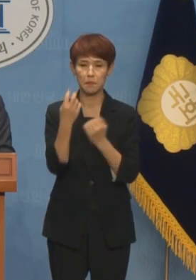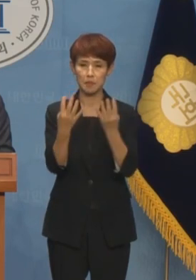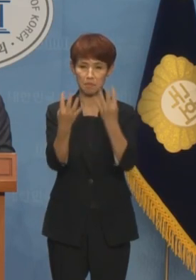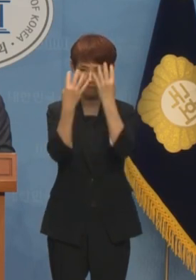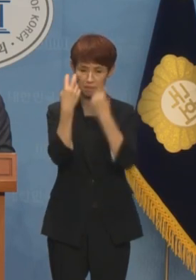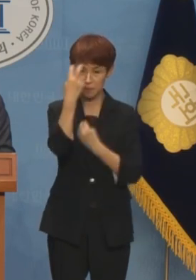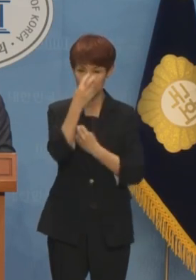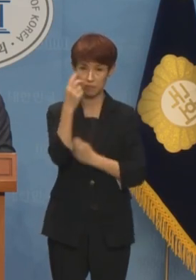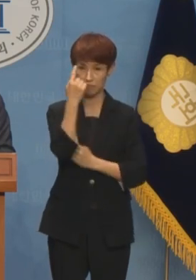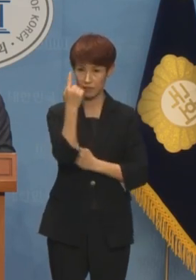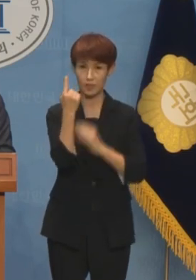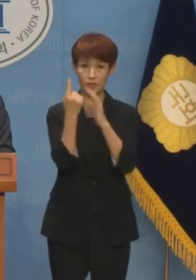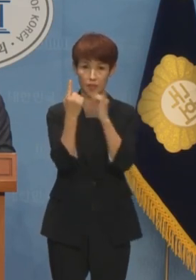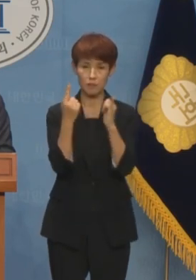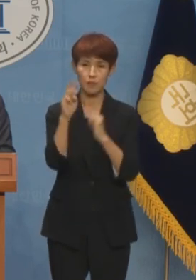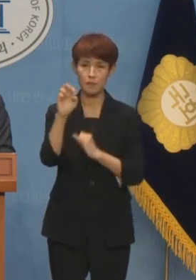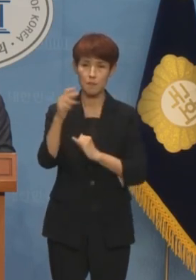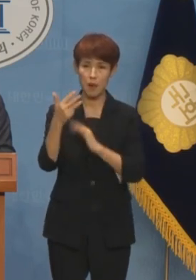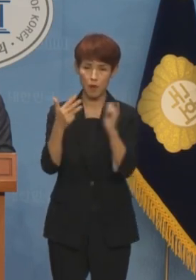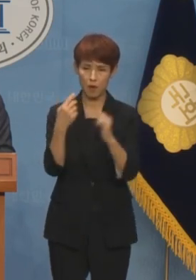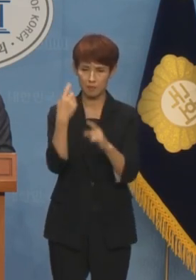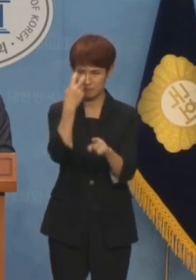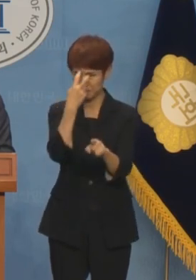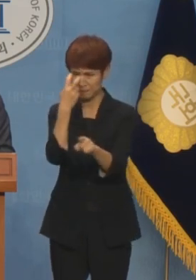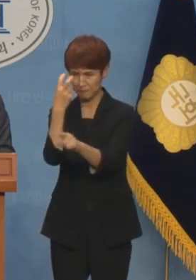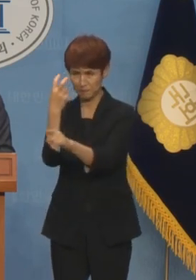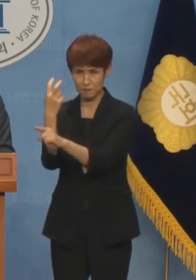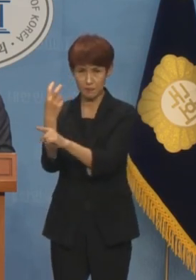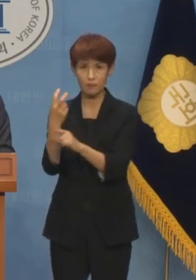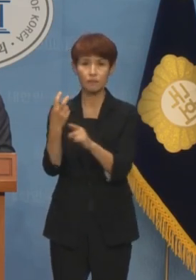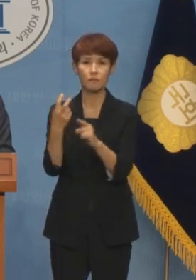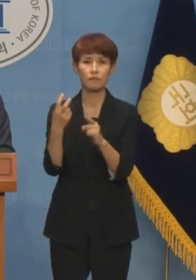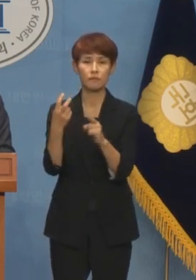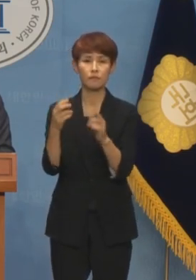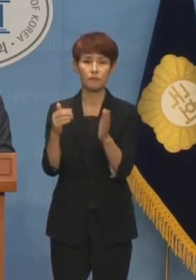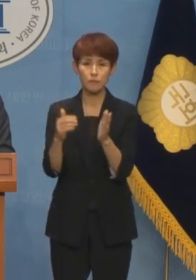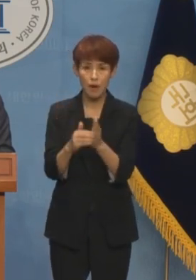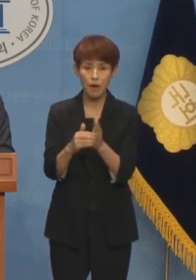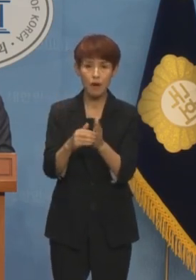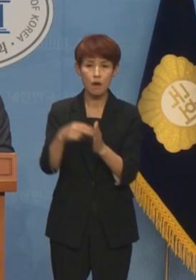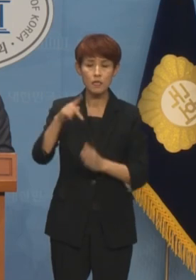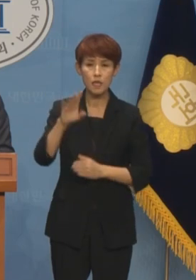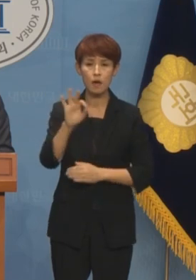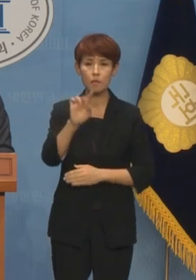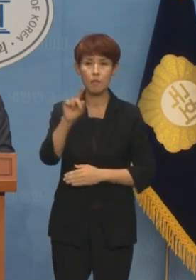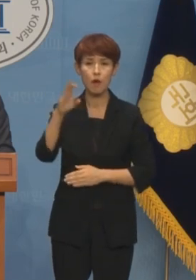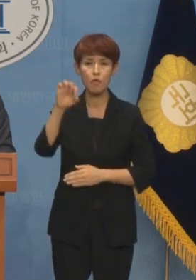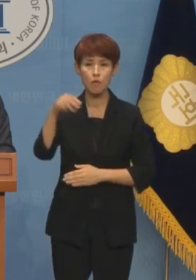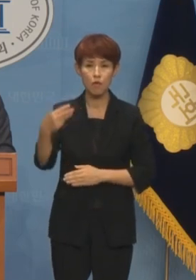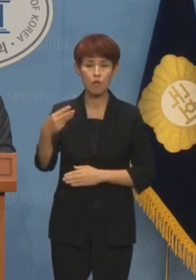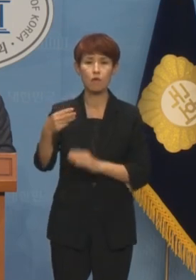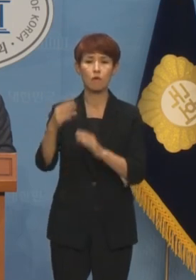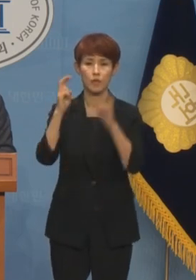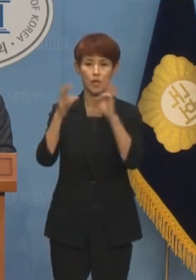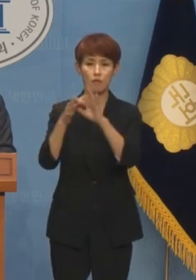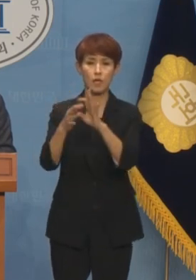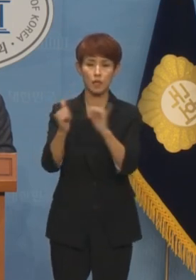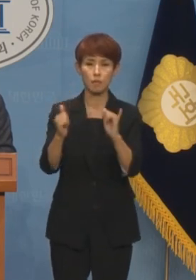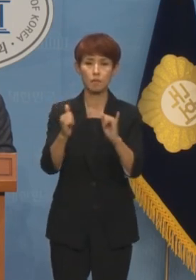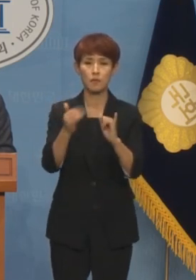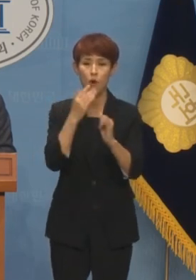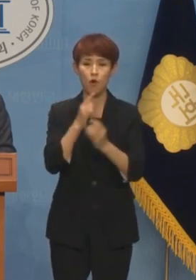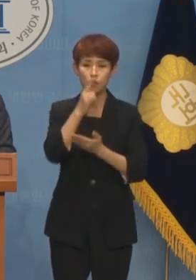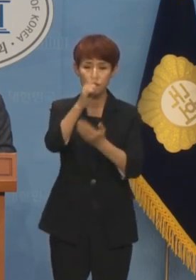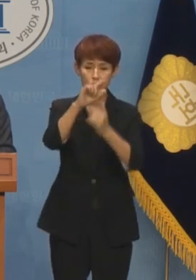38명 전원, 대질조사를 받은 김성태, 박용철 등 쌍방울 관계자, 음식주문 및 출정